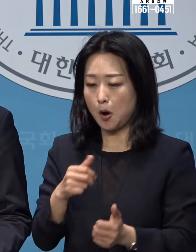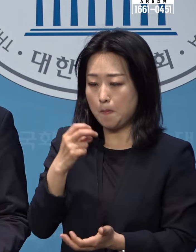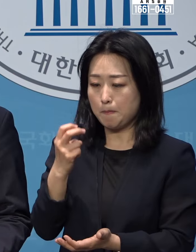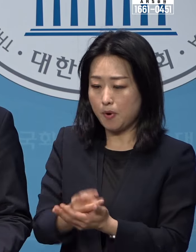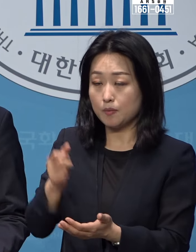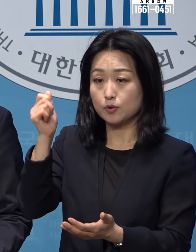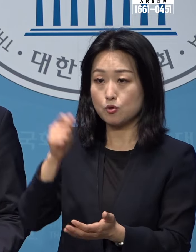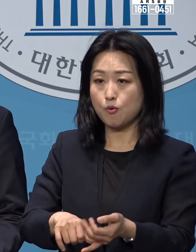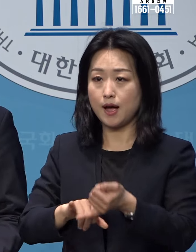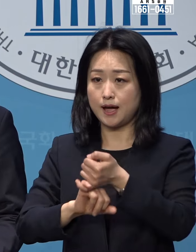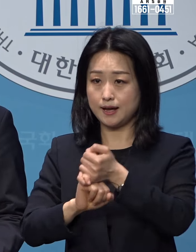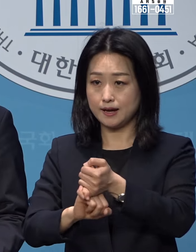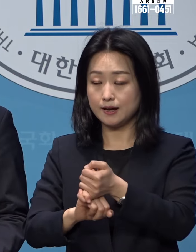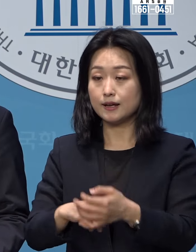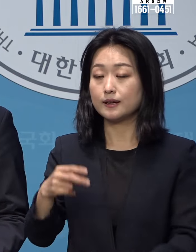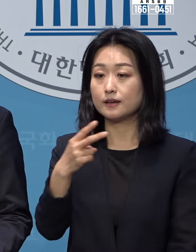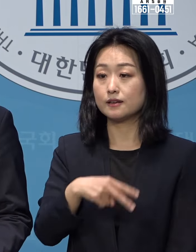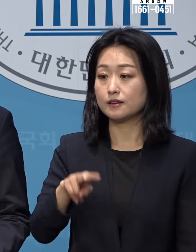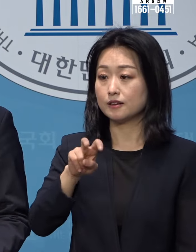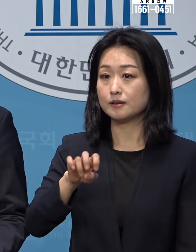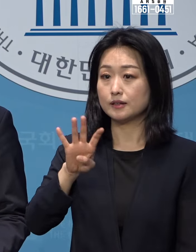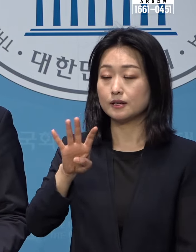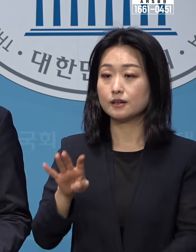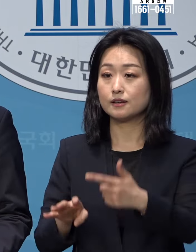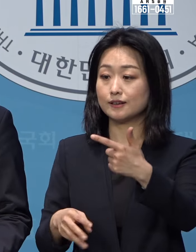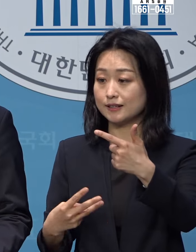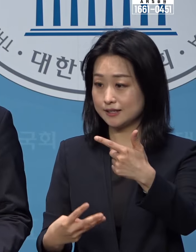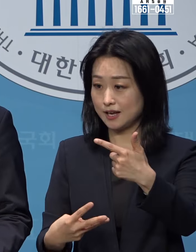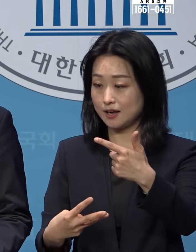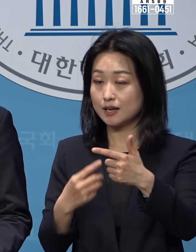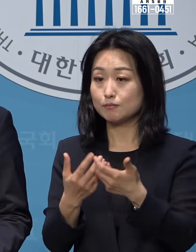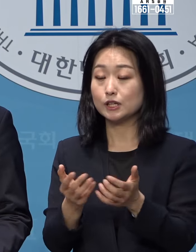관철하도록 하겠습니다. 2024년 6월